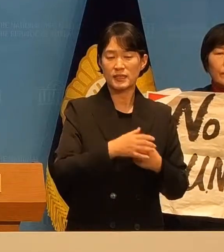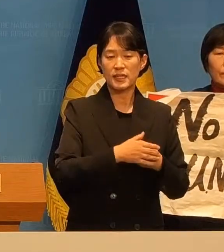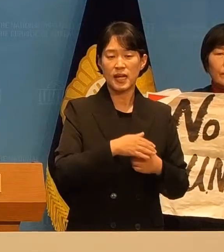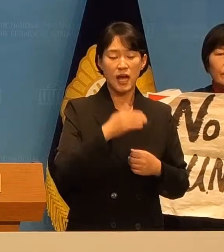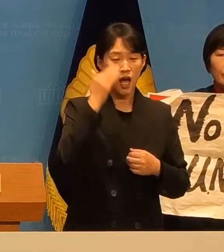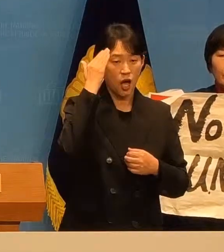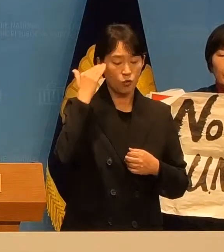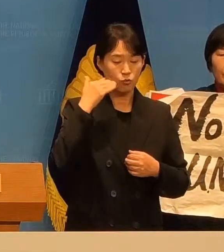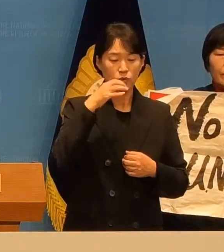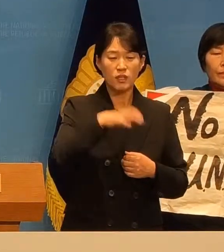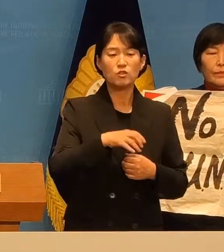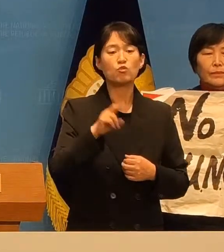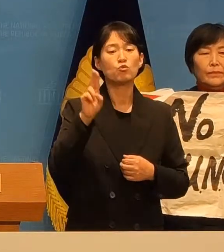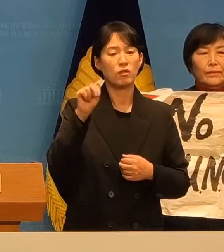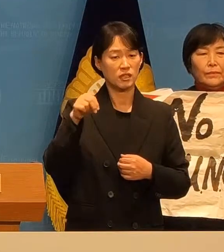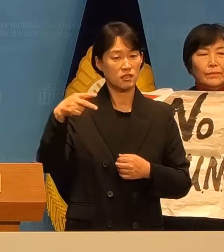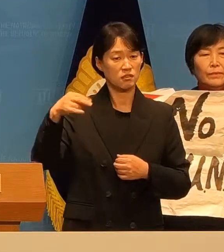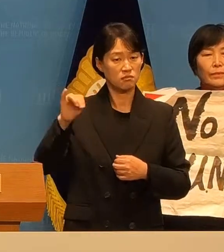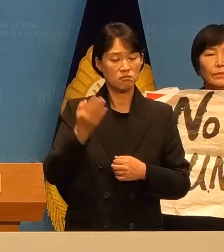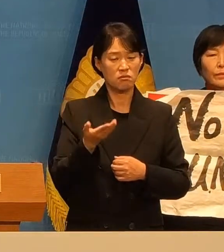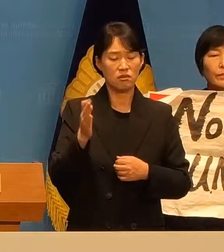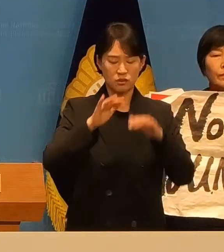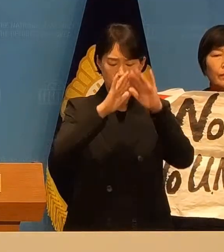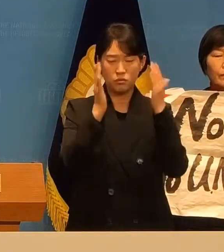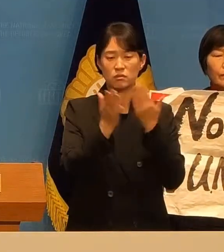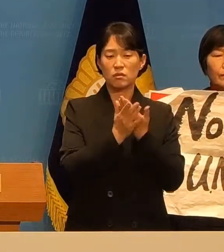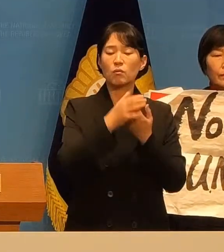UNC입니다. 그런데 전체 기구인